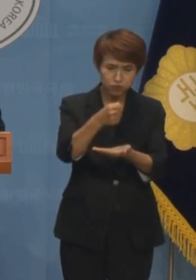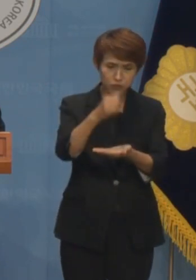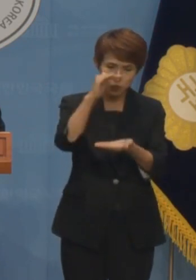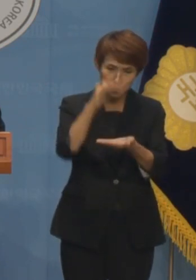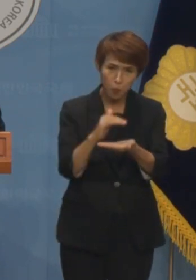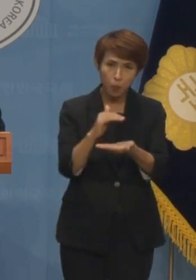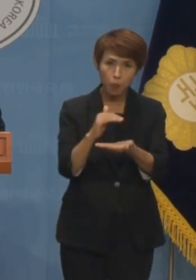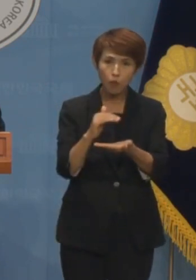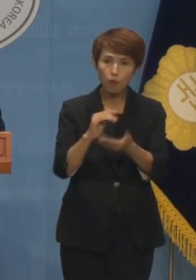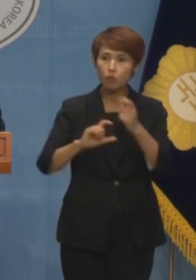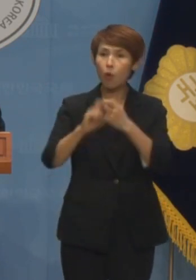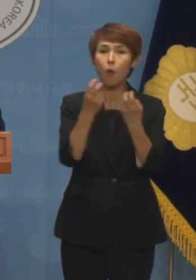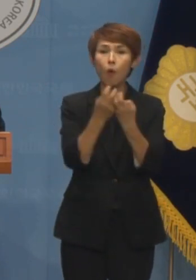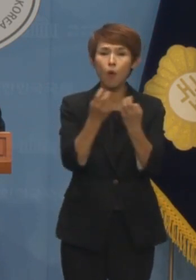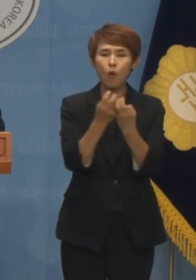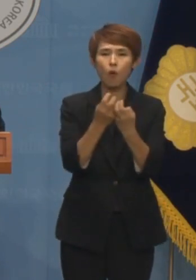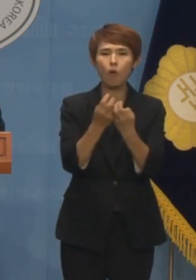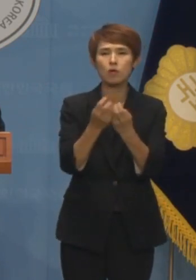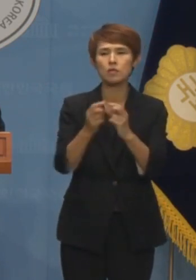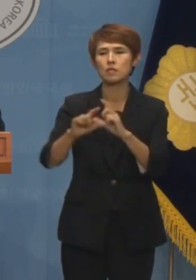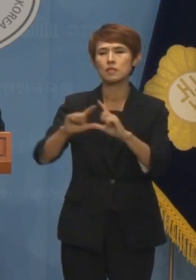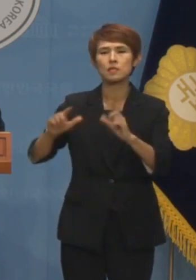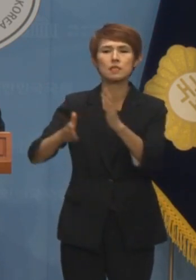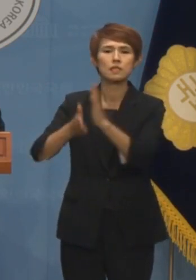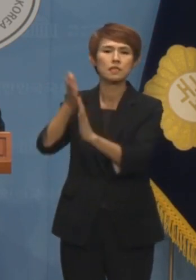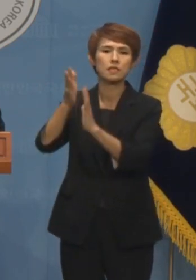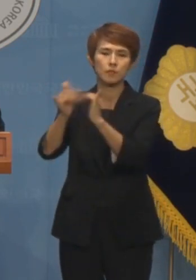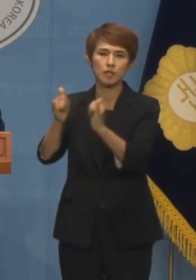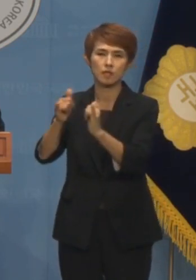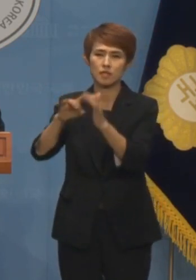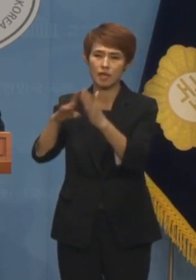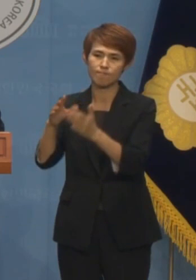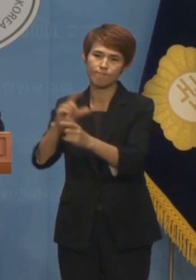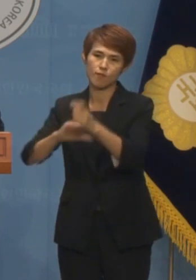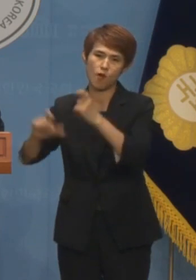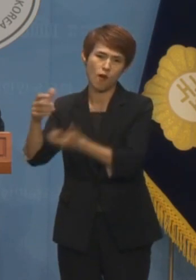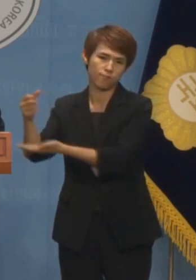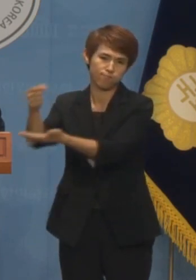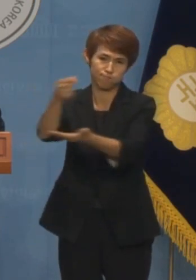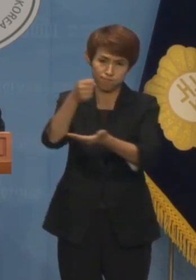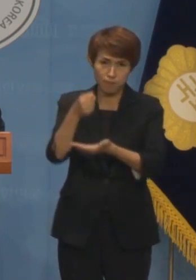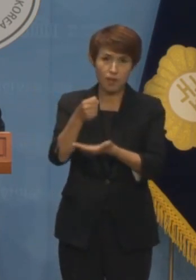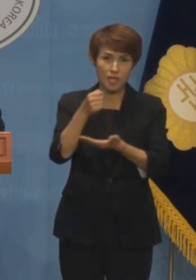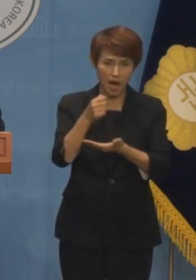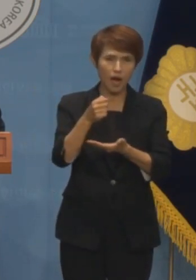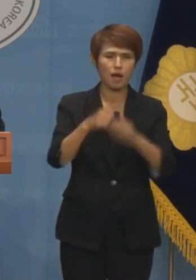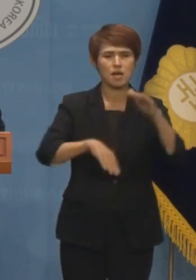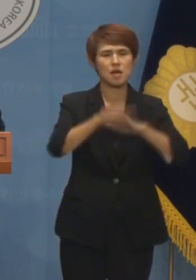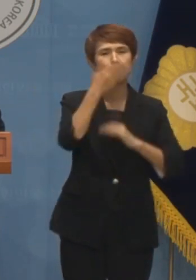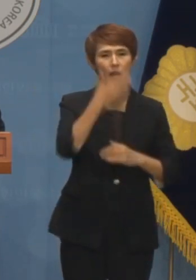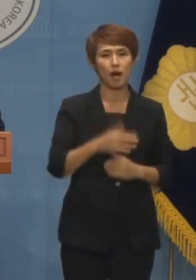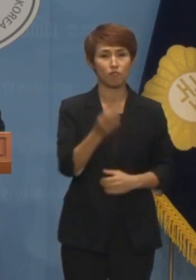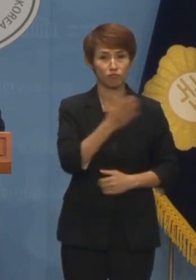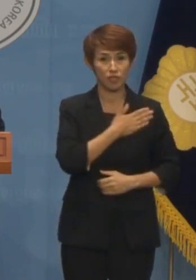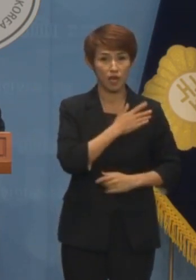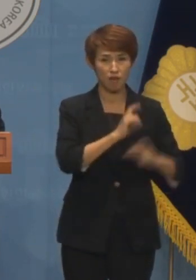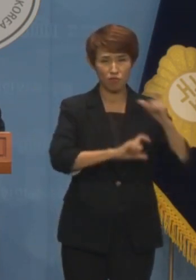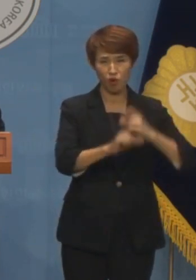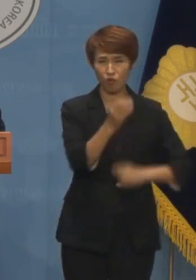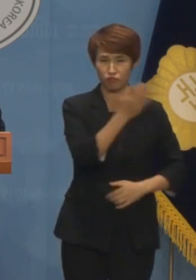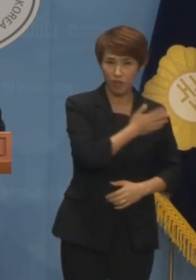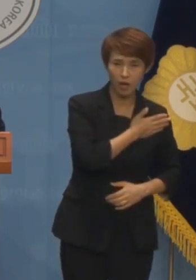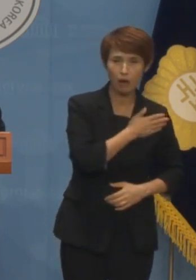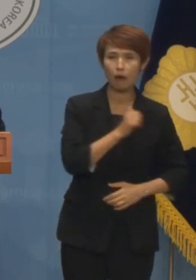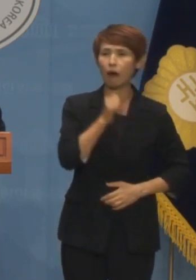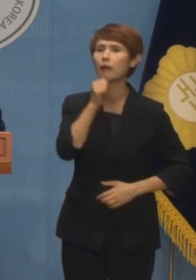것입니까? 결국 보통 시민의 호주머니를 다 더 털어야 합니다. 부자는 더 부자가 되고 가난한